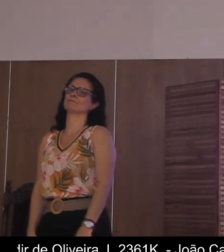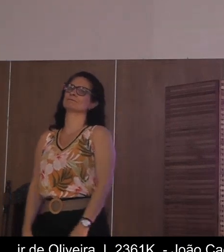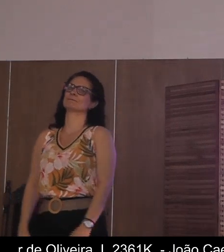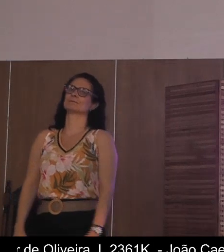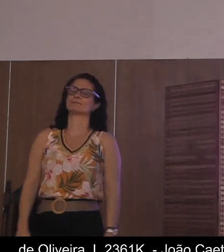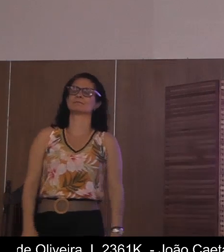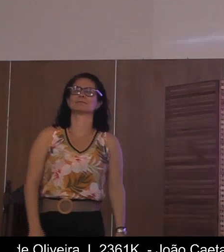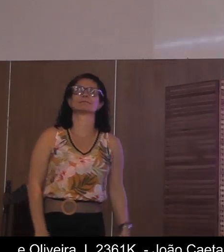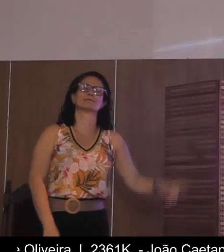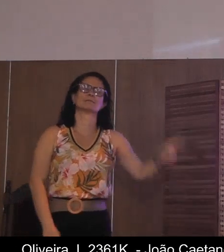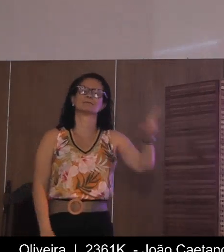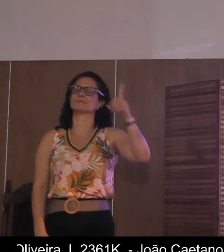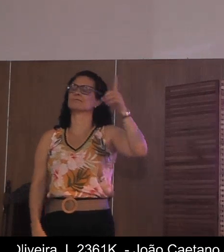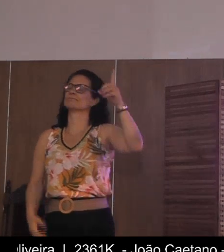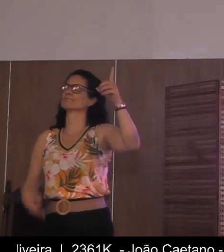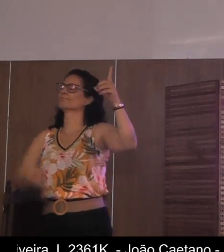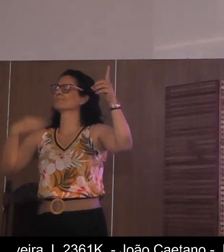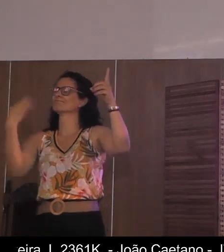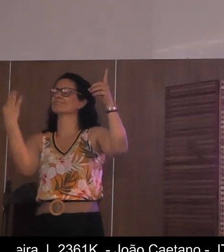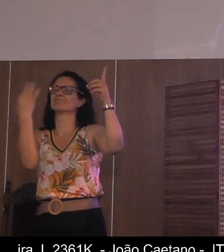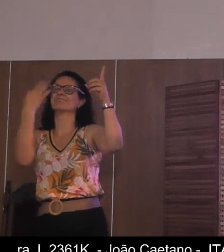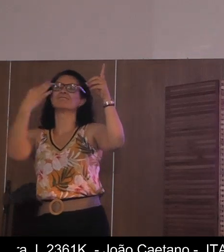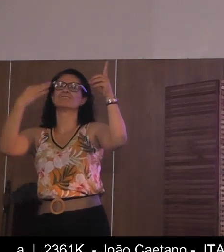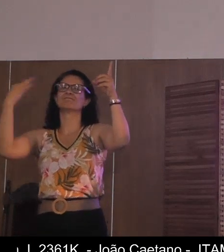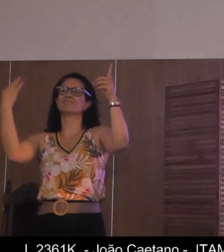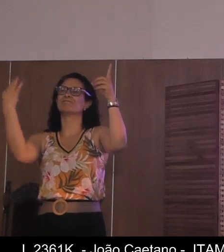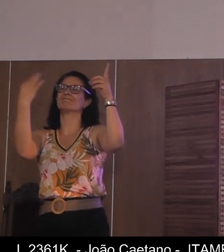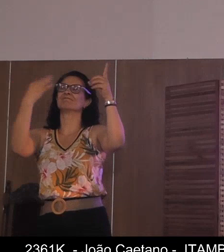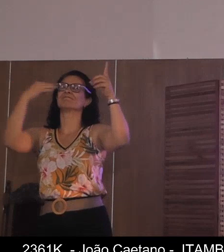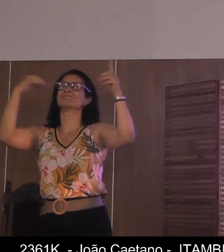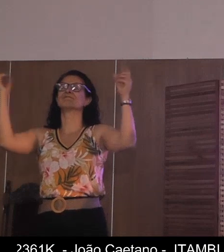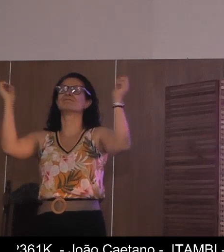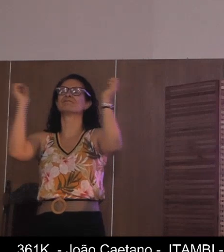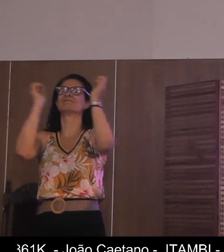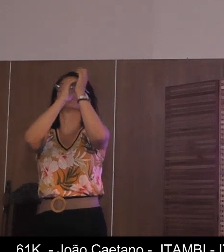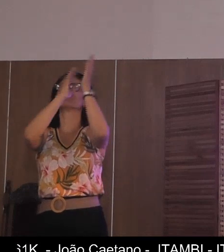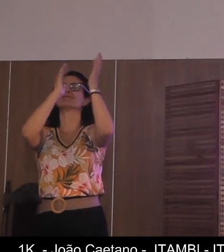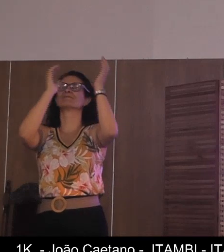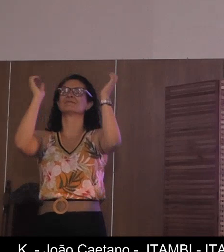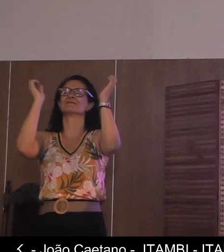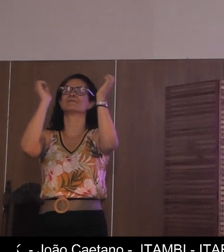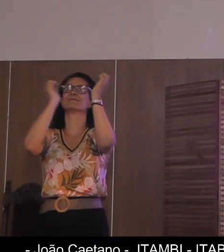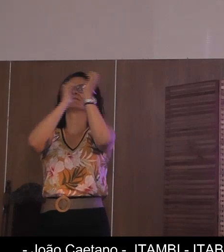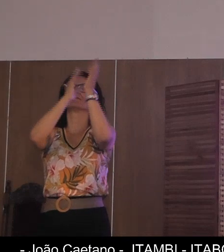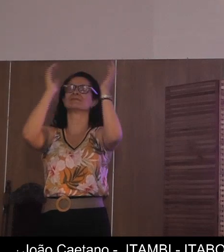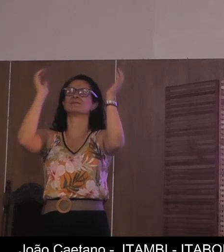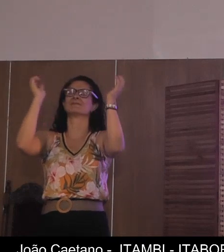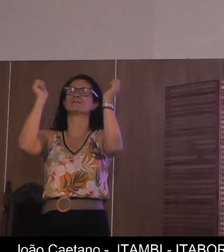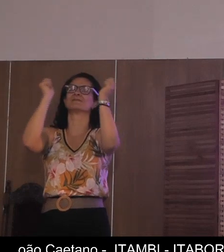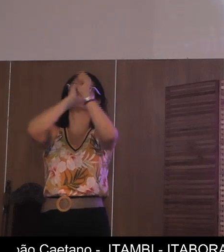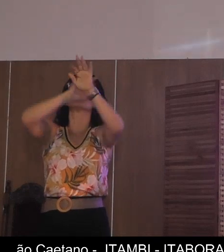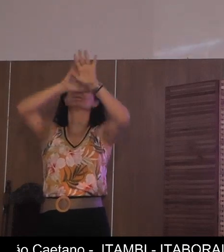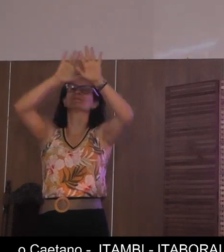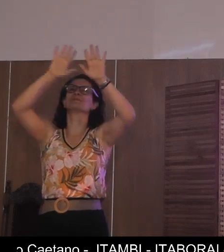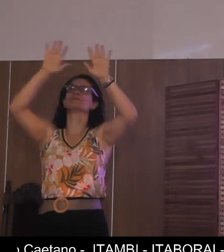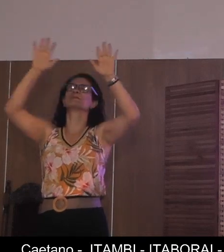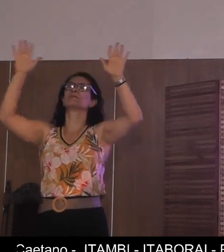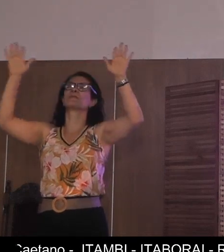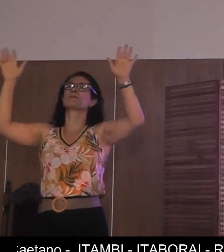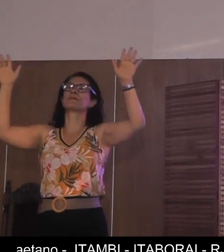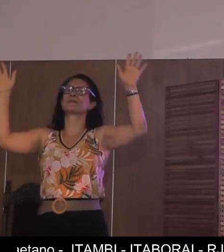Ele é digno de toda a glória, de todo o nosso louvor. Você é livre para adorá-lo.